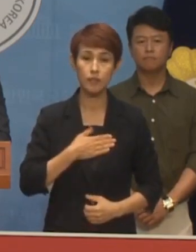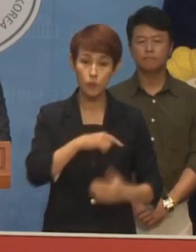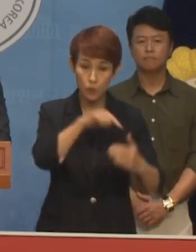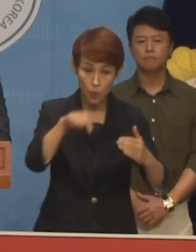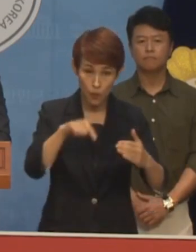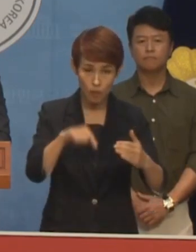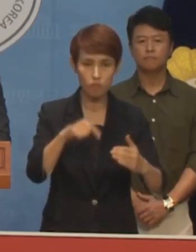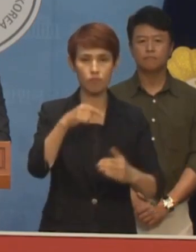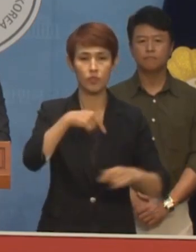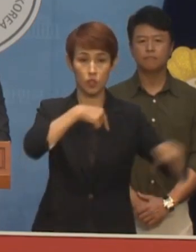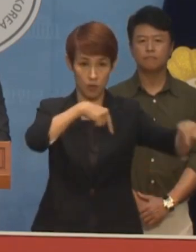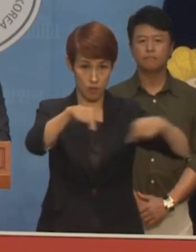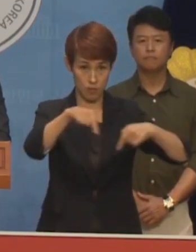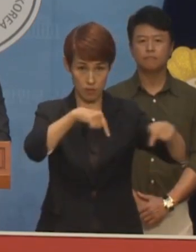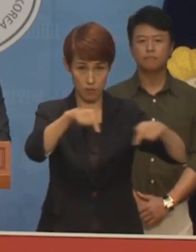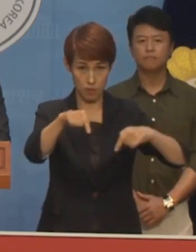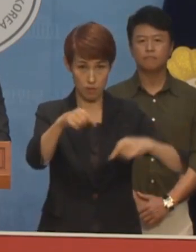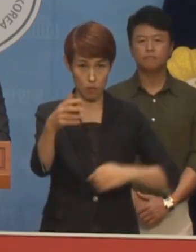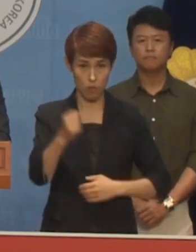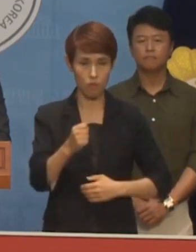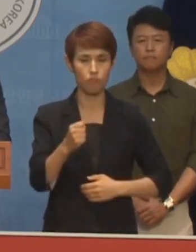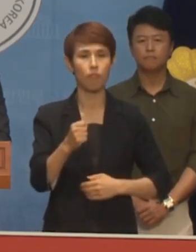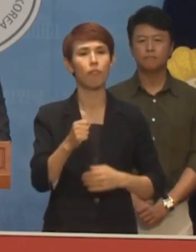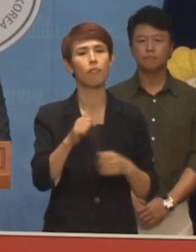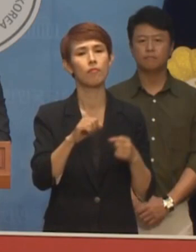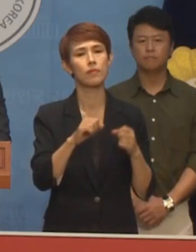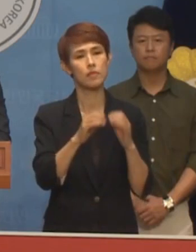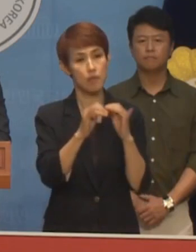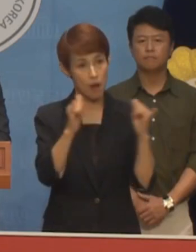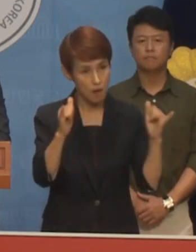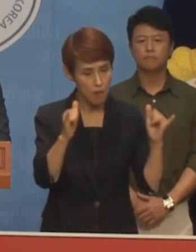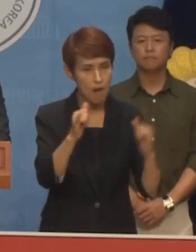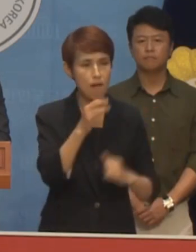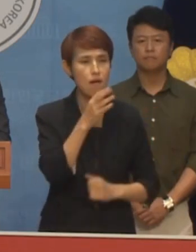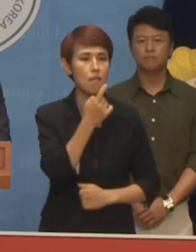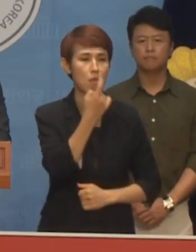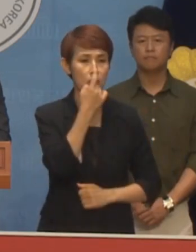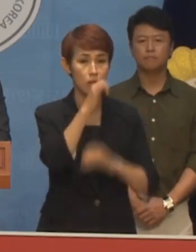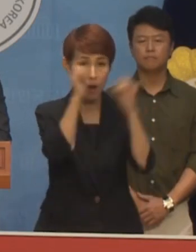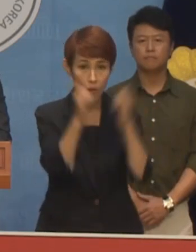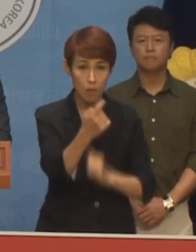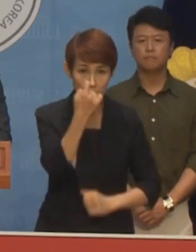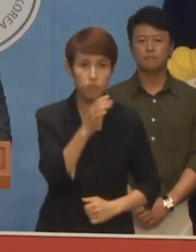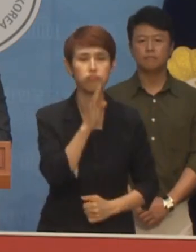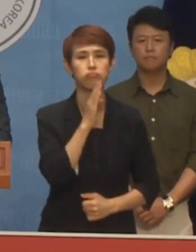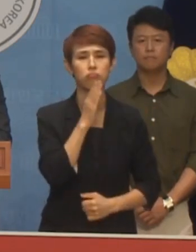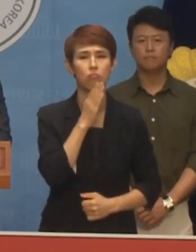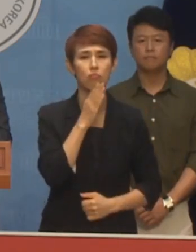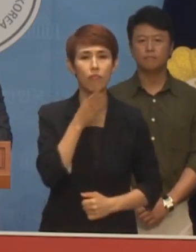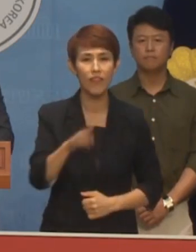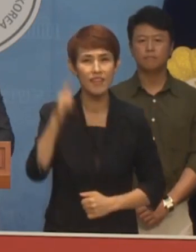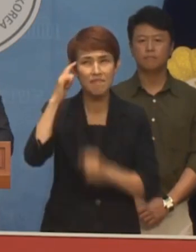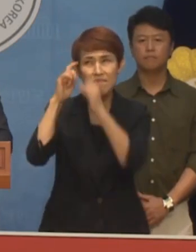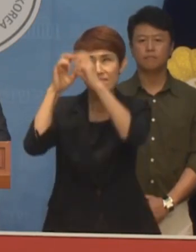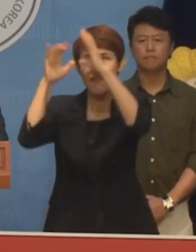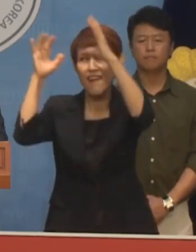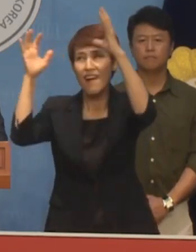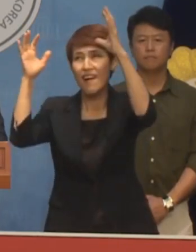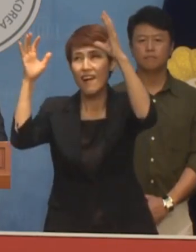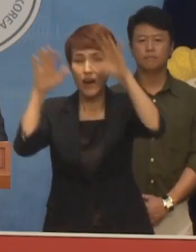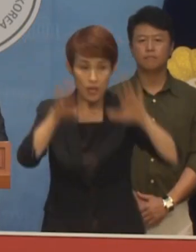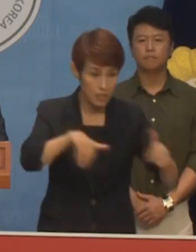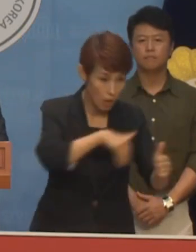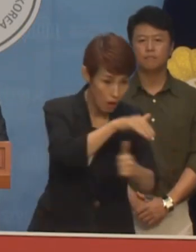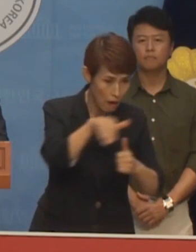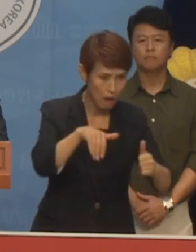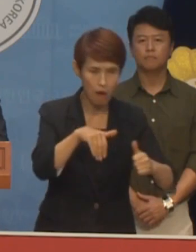존재하는 정치라는 것을 통해 사람을 배웠고 사회를 배웠지만 생각했던 이상과 현실은 그 간극이